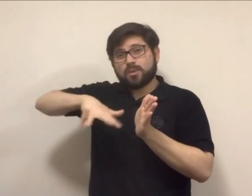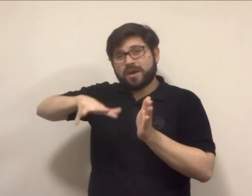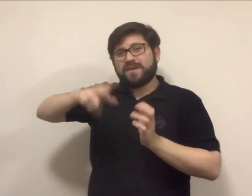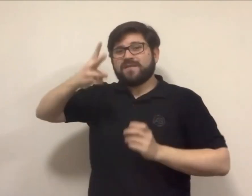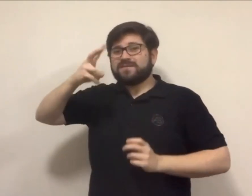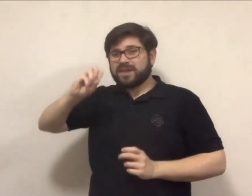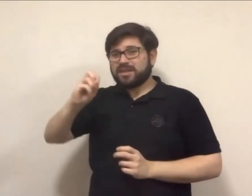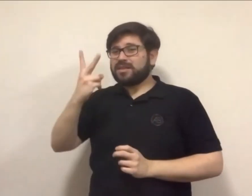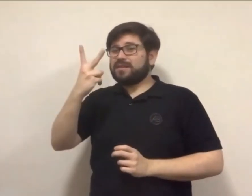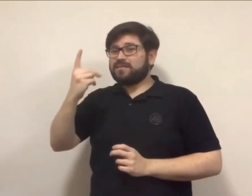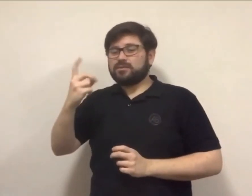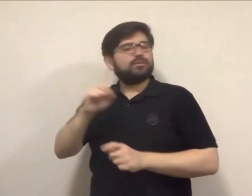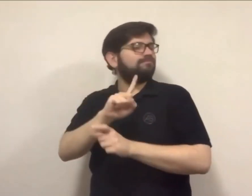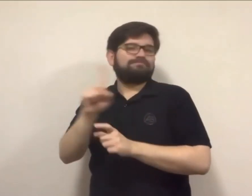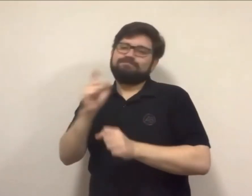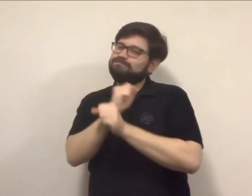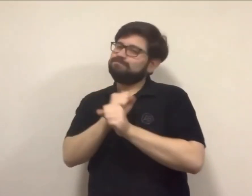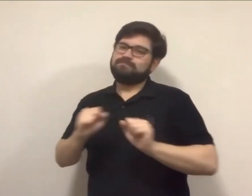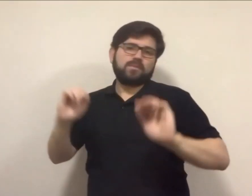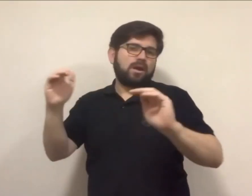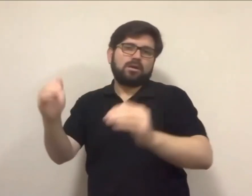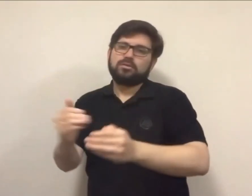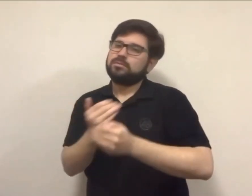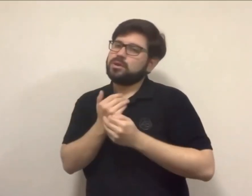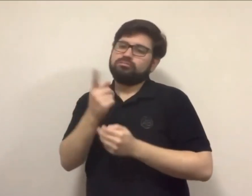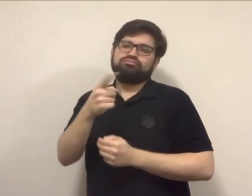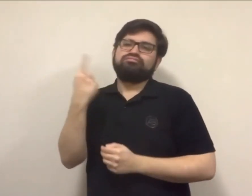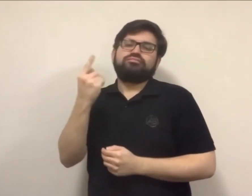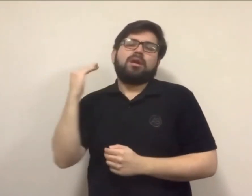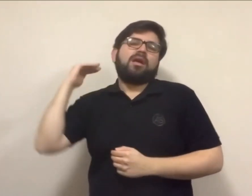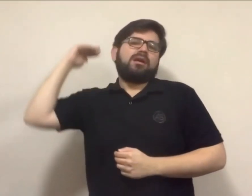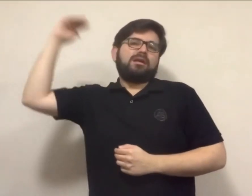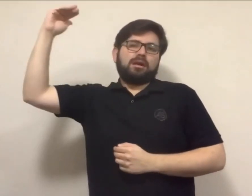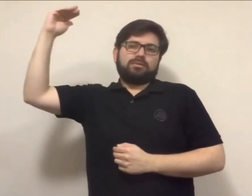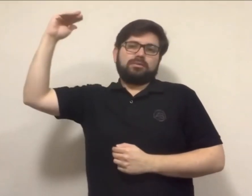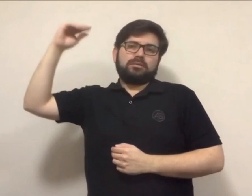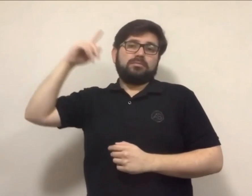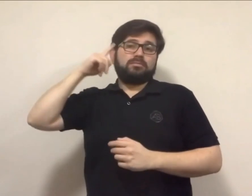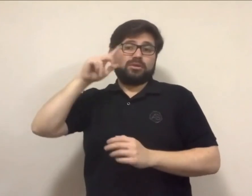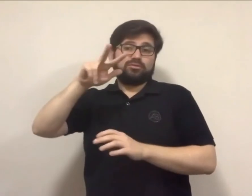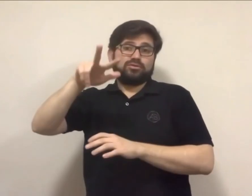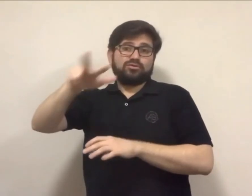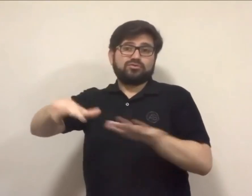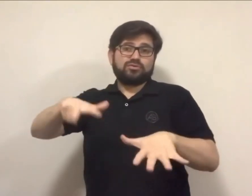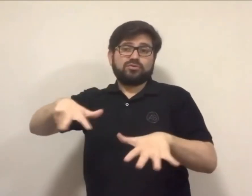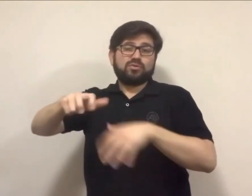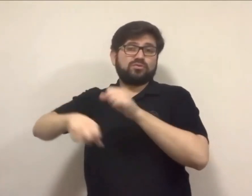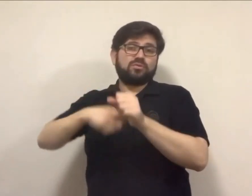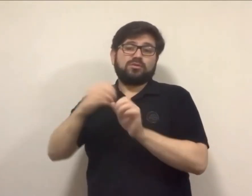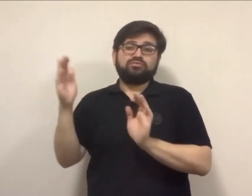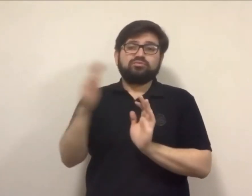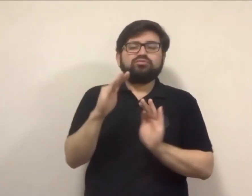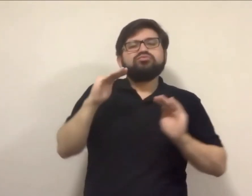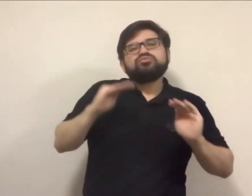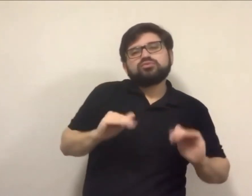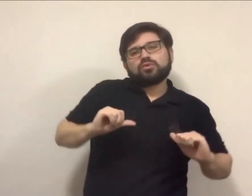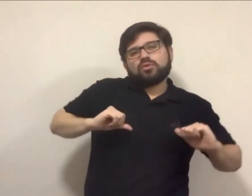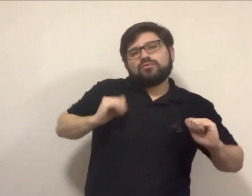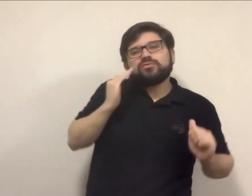puede ser adoptado. Pasados los 18 años, ya no se puede un niño ser adoptado